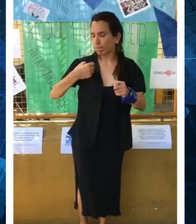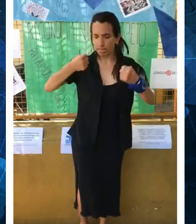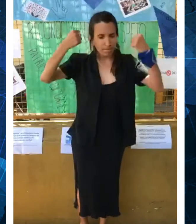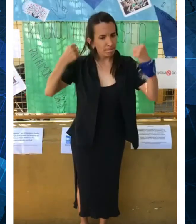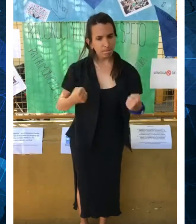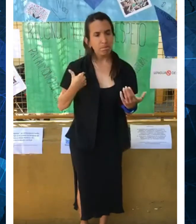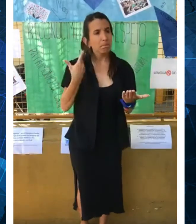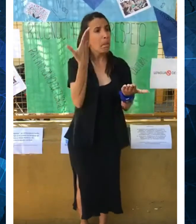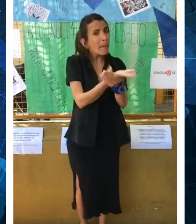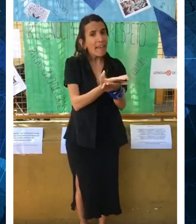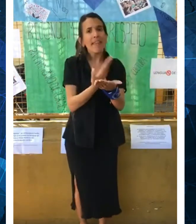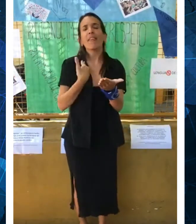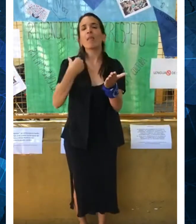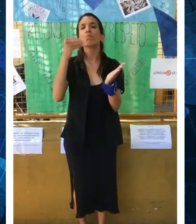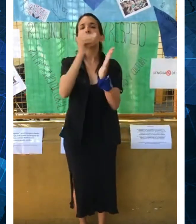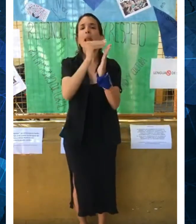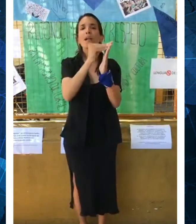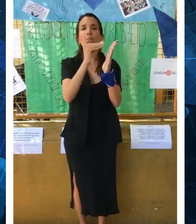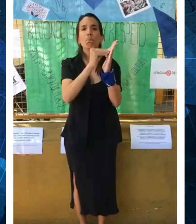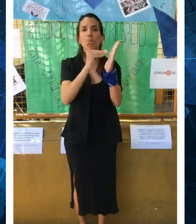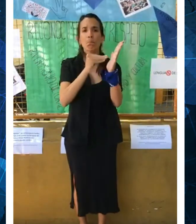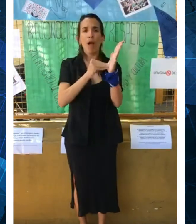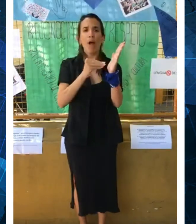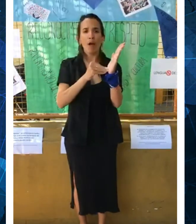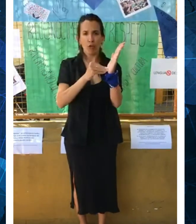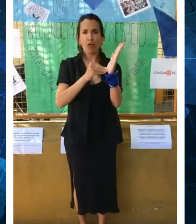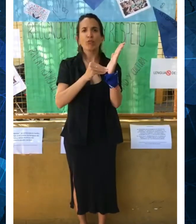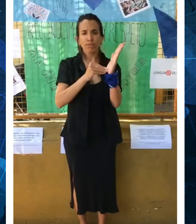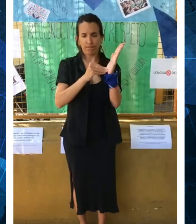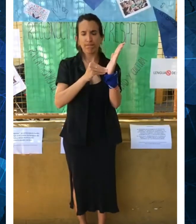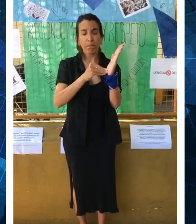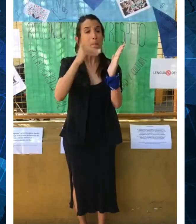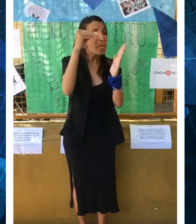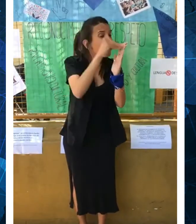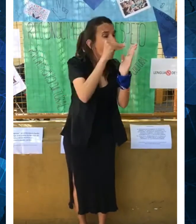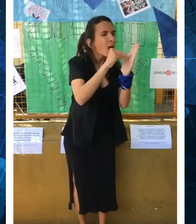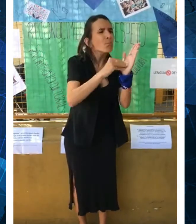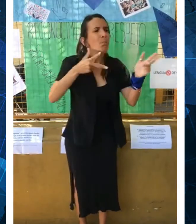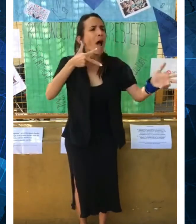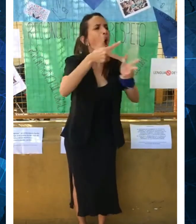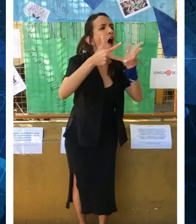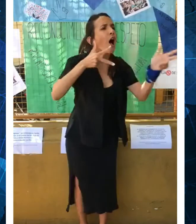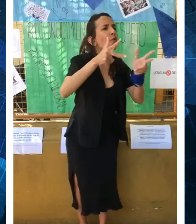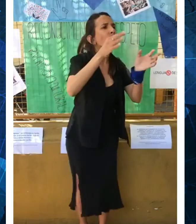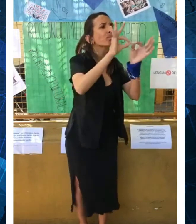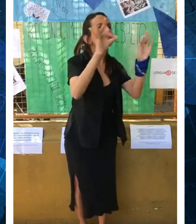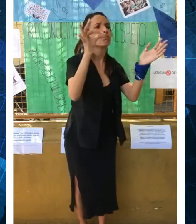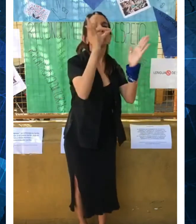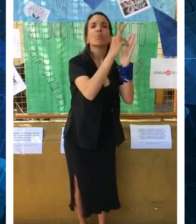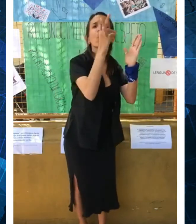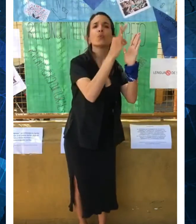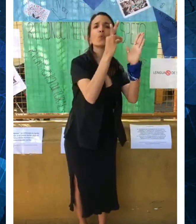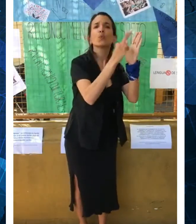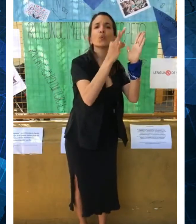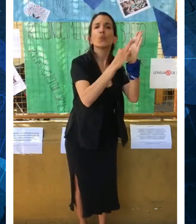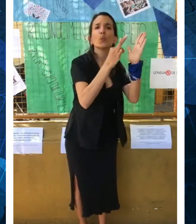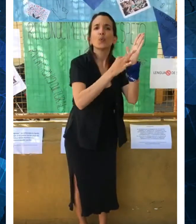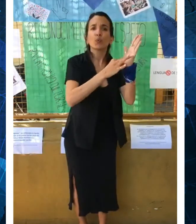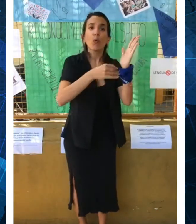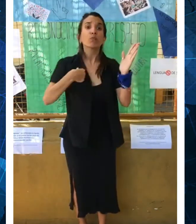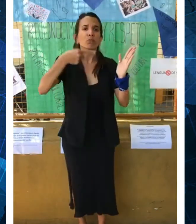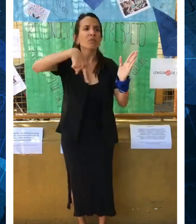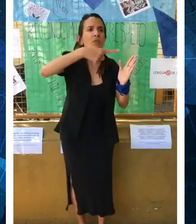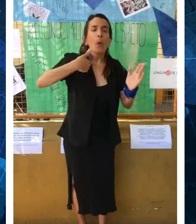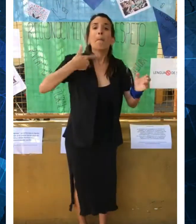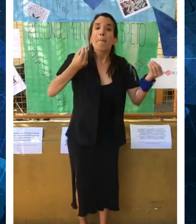de reunirnos, de trabajar juntos. Y yo por eso les pedí que hiciéramos un acta de lo que